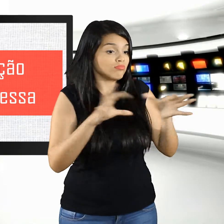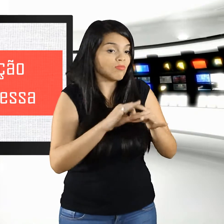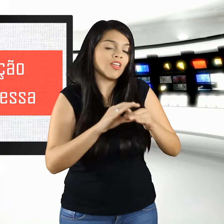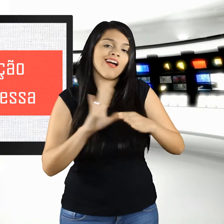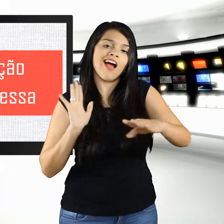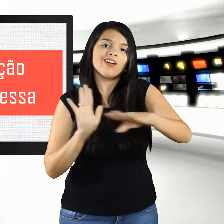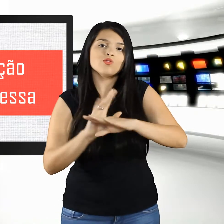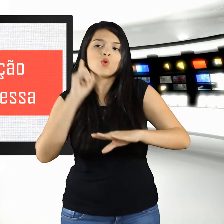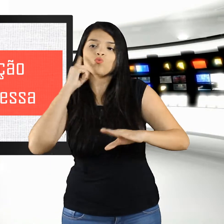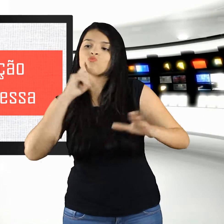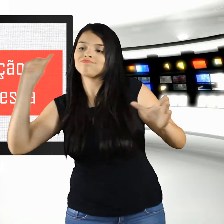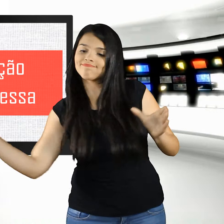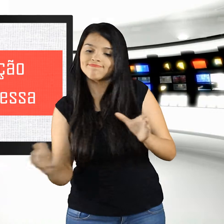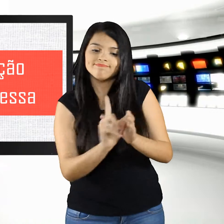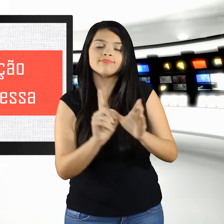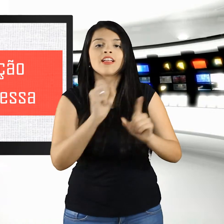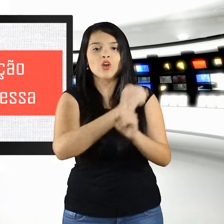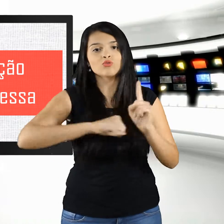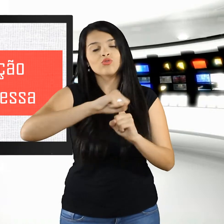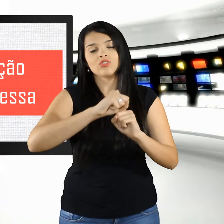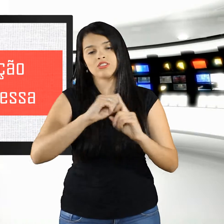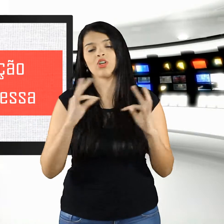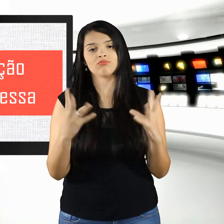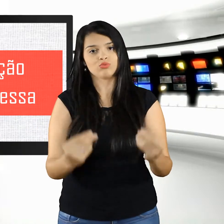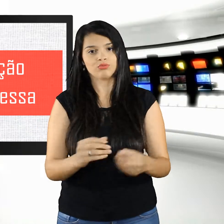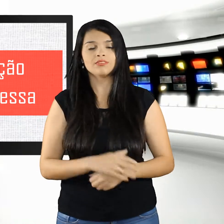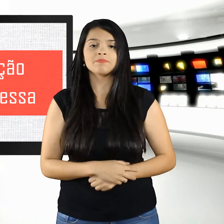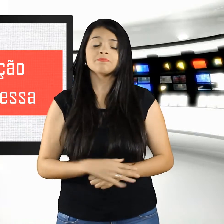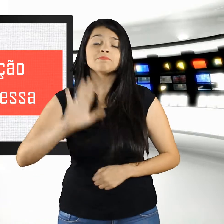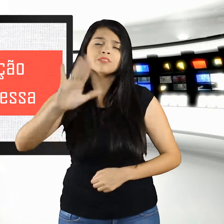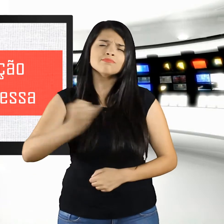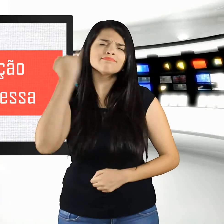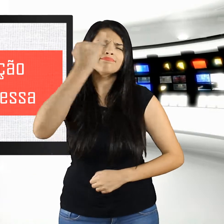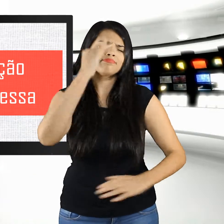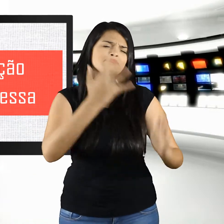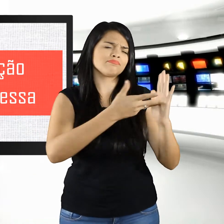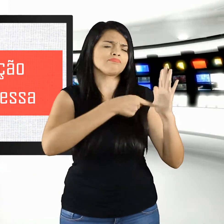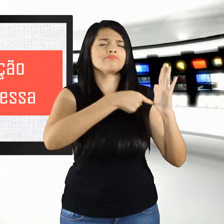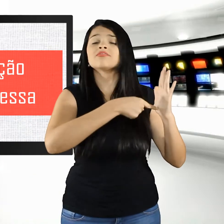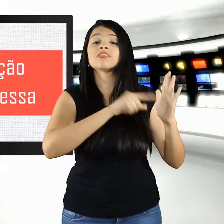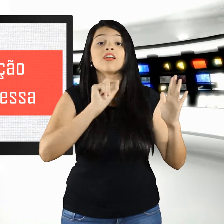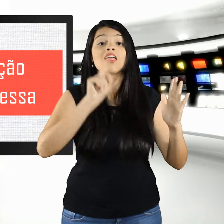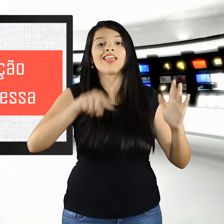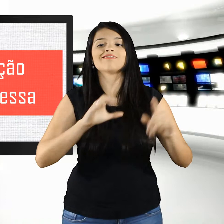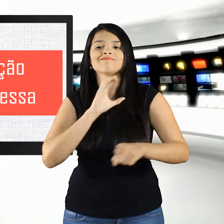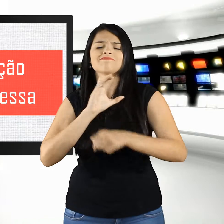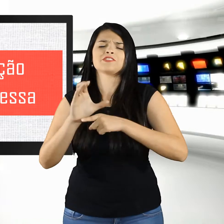surdo brasileiros na sociedade como um todo. Mais importante do que o ProLibras foi o investimento do governo federal na